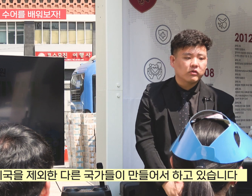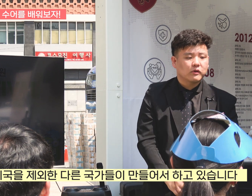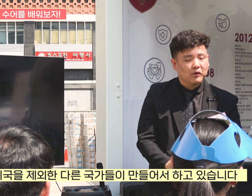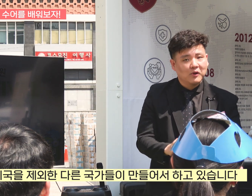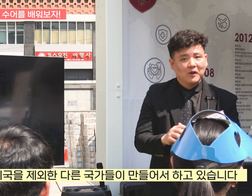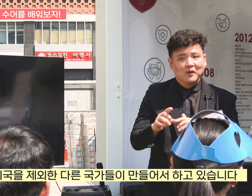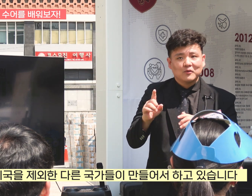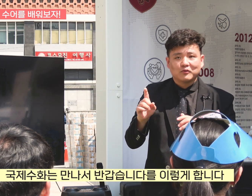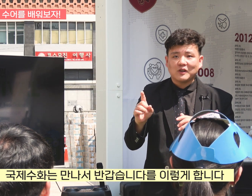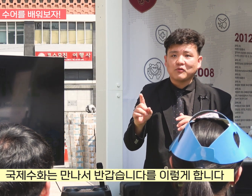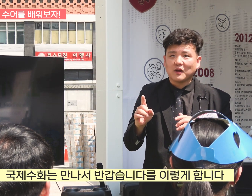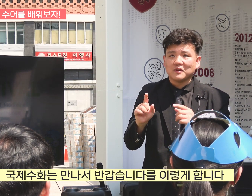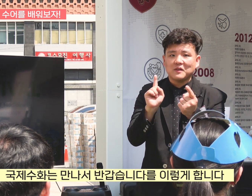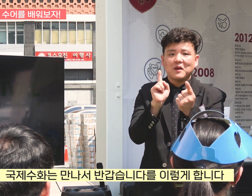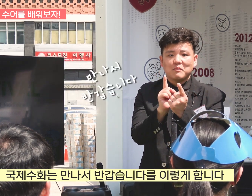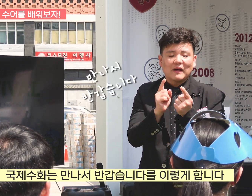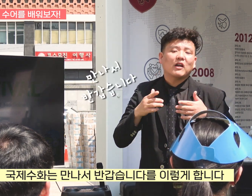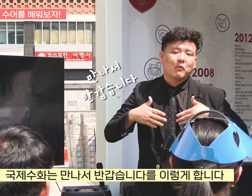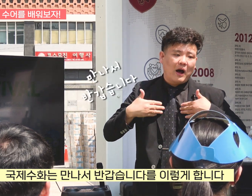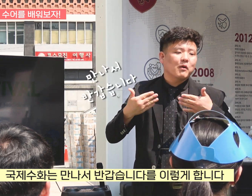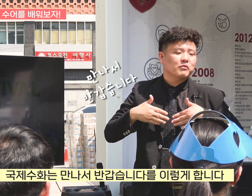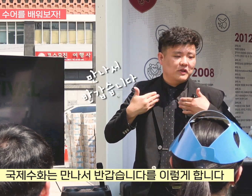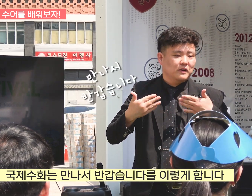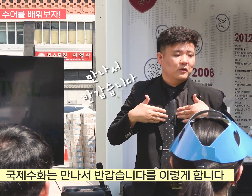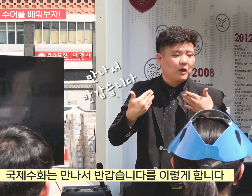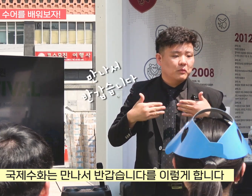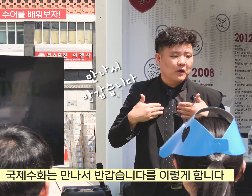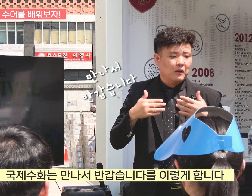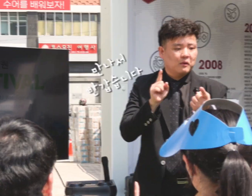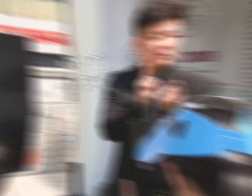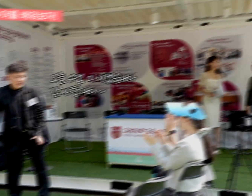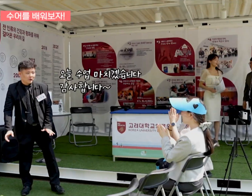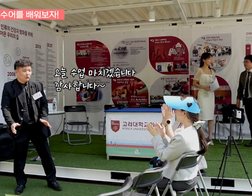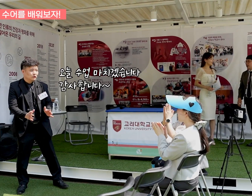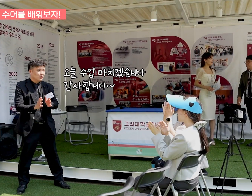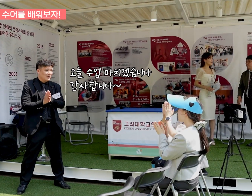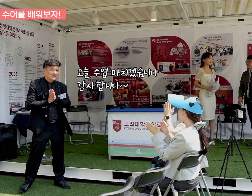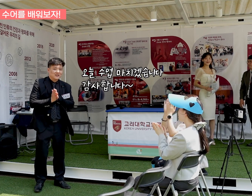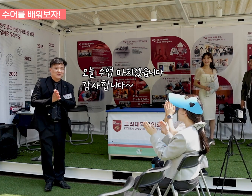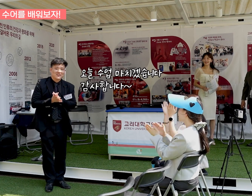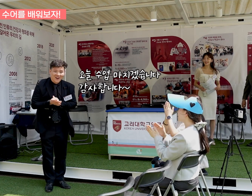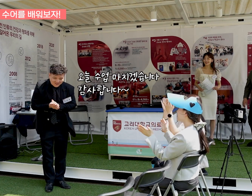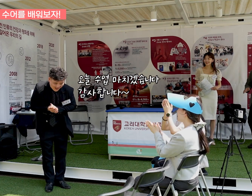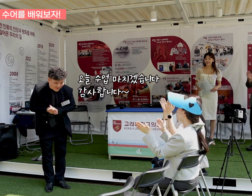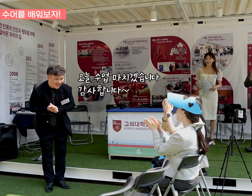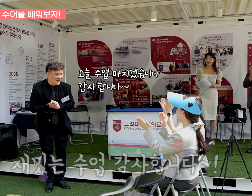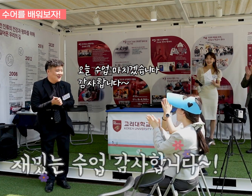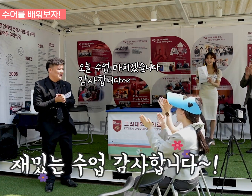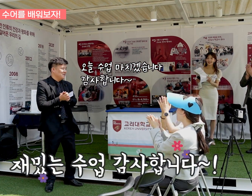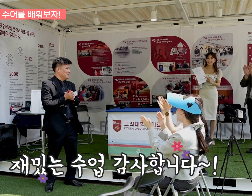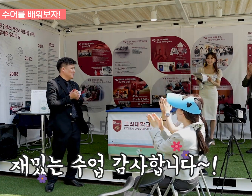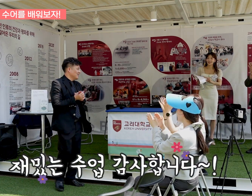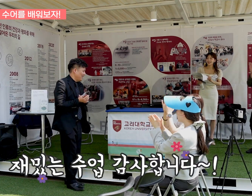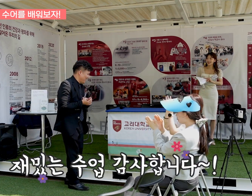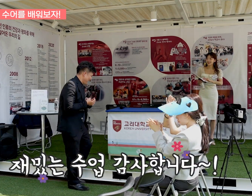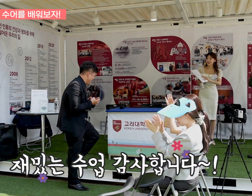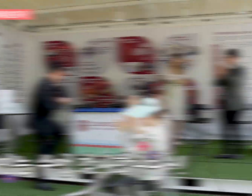있어요. 그래서 국제수화는 만나서 반갑습니다 이렇게 합니다. 예, 오늘 수업 마치겠습니다. 감사합니다. 네,